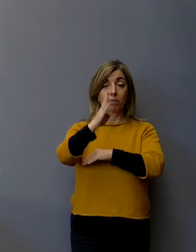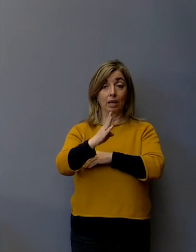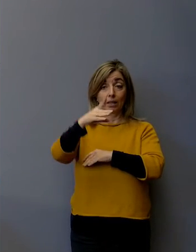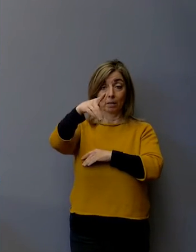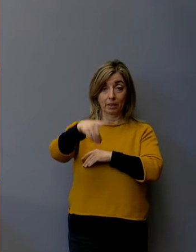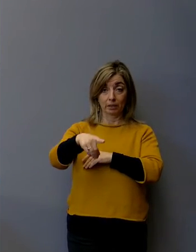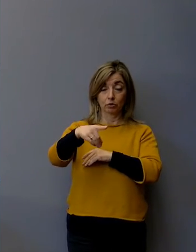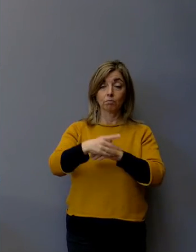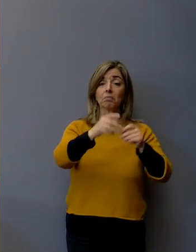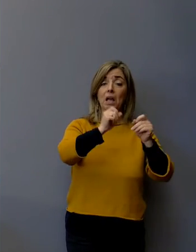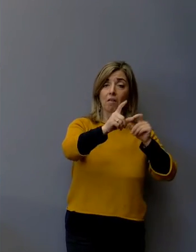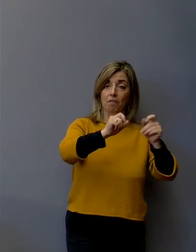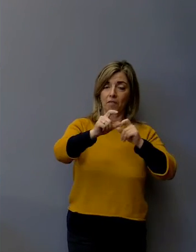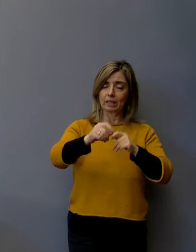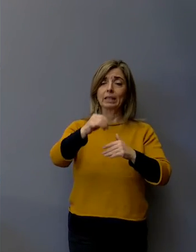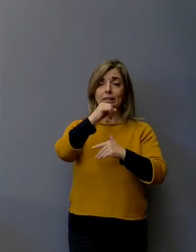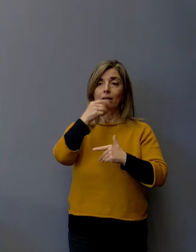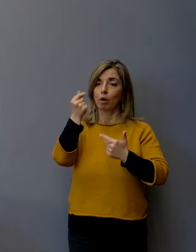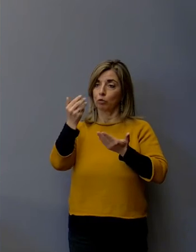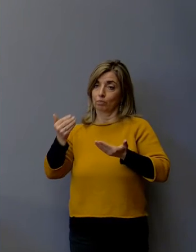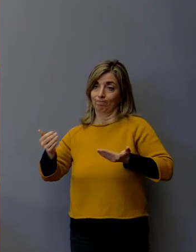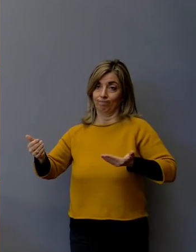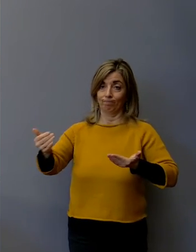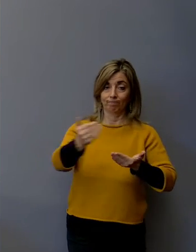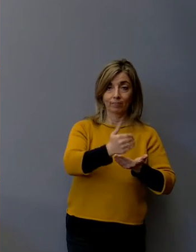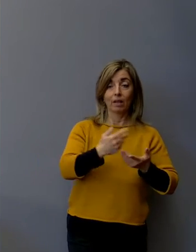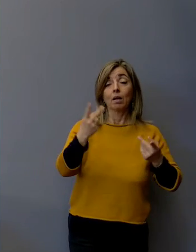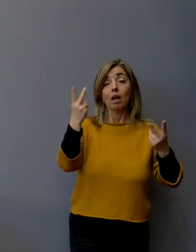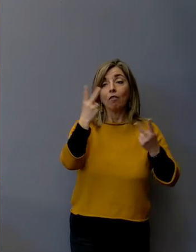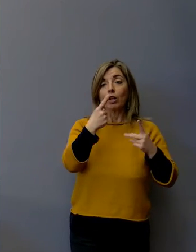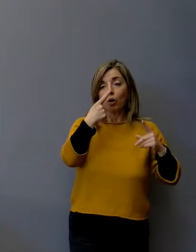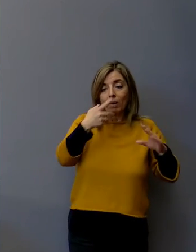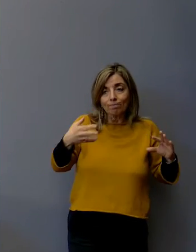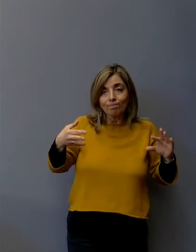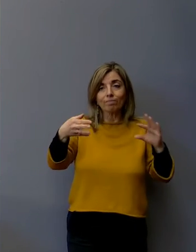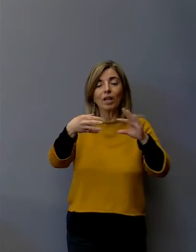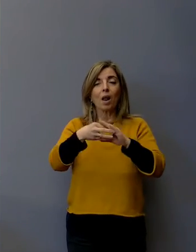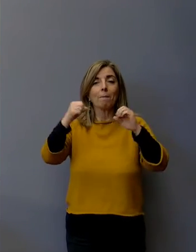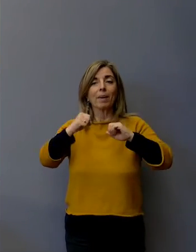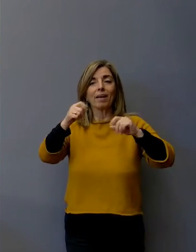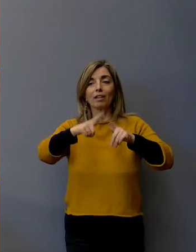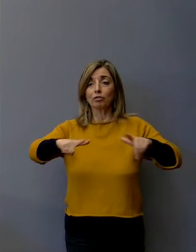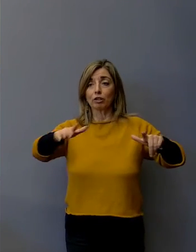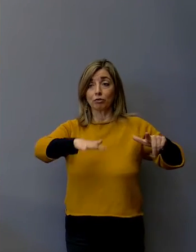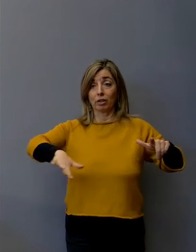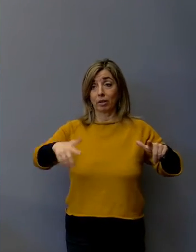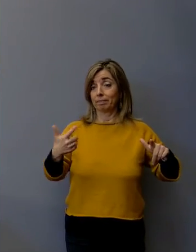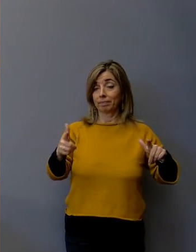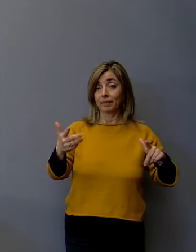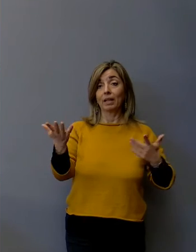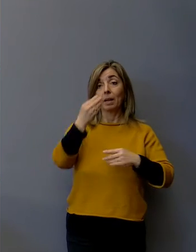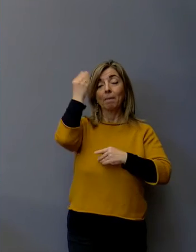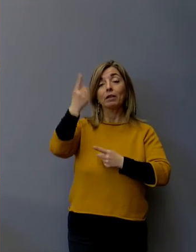spesso non si concilia con una visione di città penso all'ex mercato di piazza cavour venduto a 1,5 milioni di euro lo scorso giugno che diventerà un